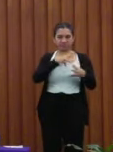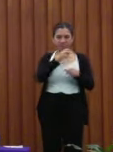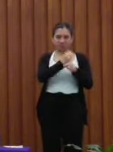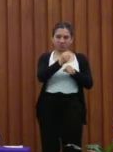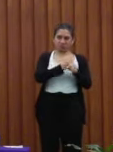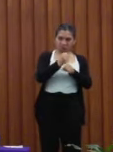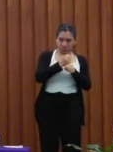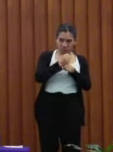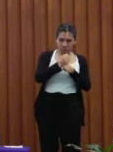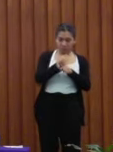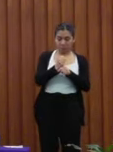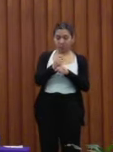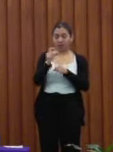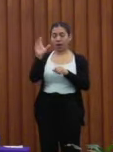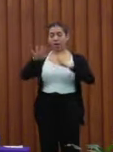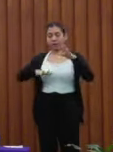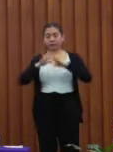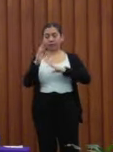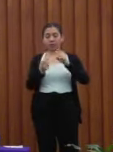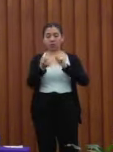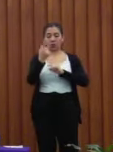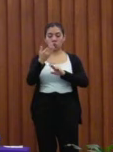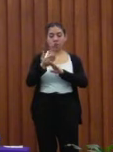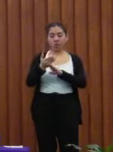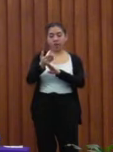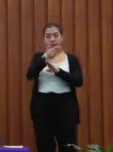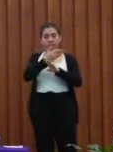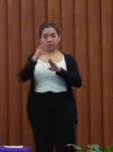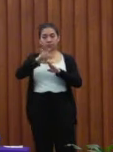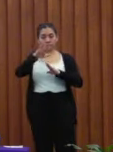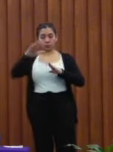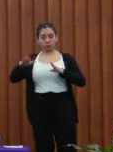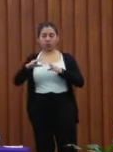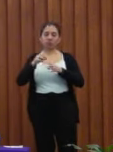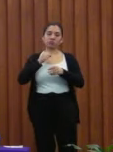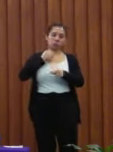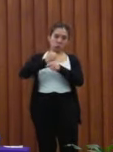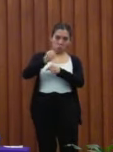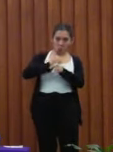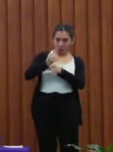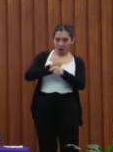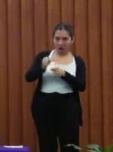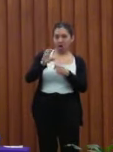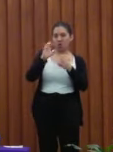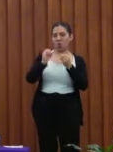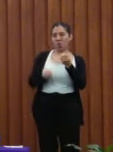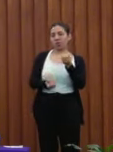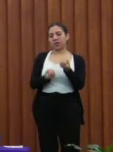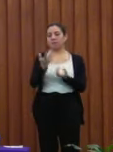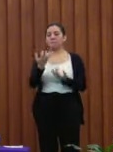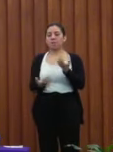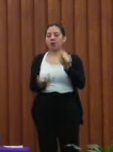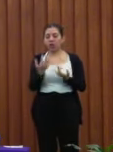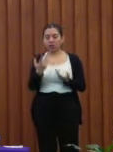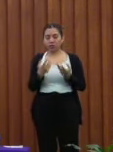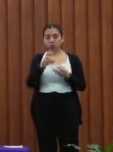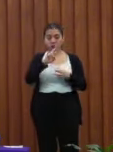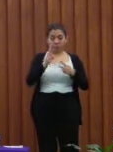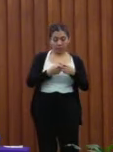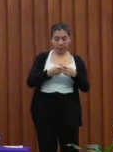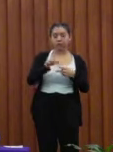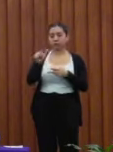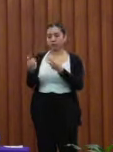Antes de morir, muchas de ellas fueron golpeadas, sus cadáveres fueron quemados después